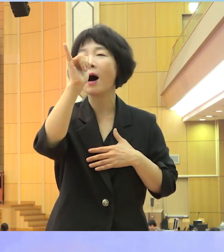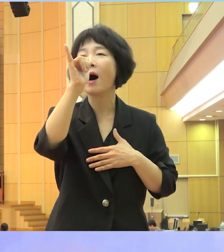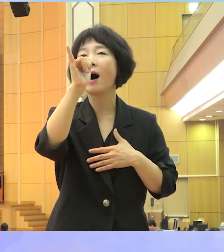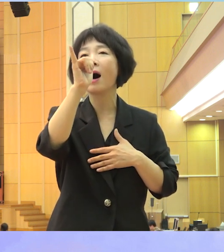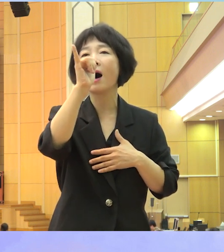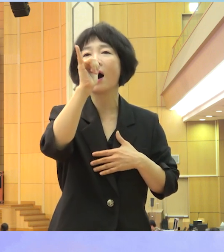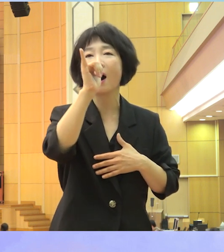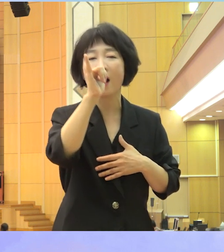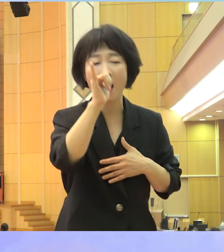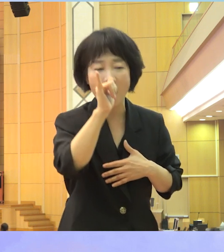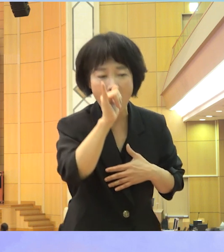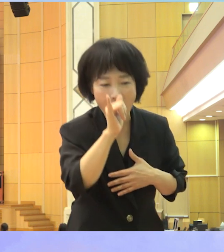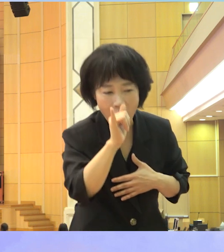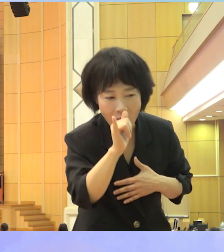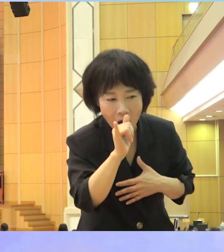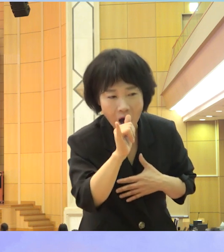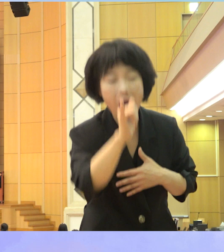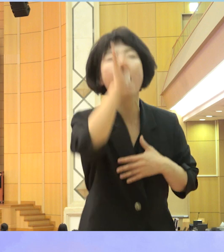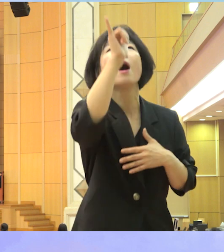있도다.